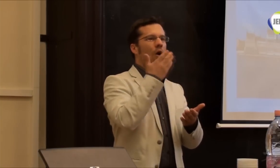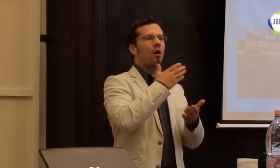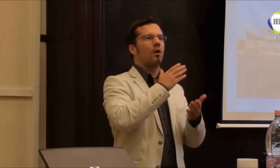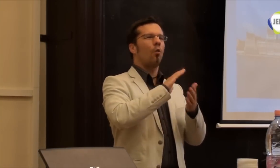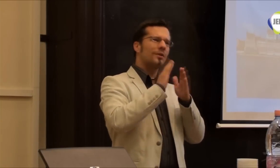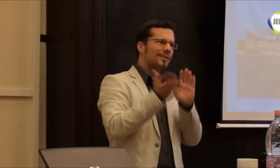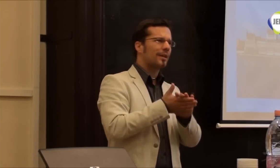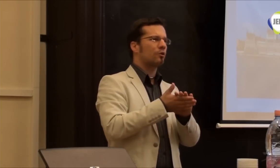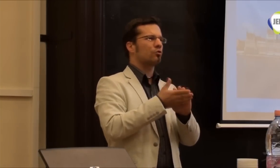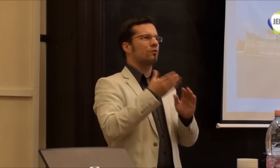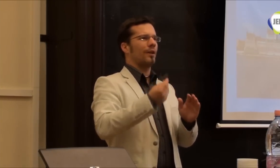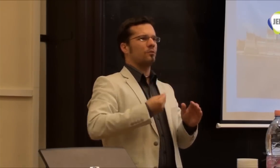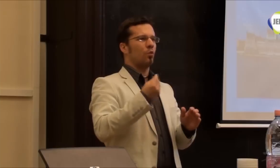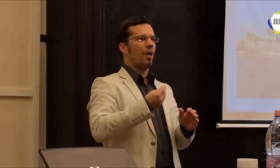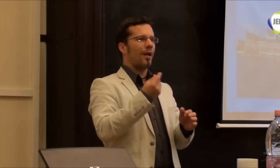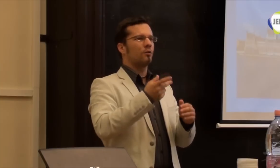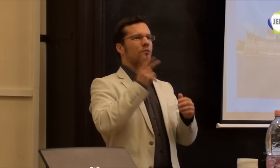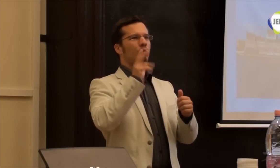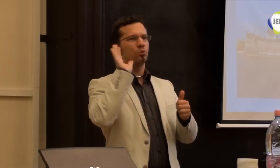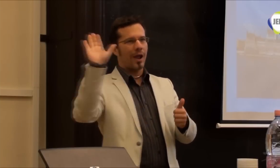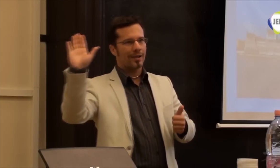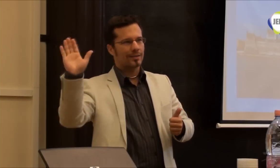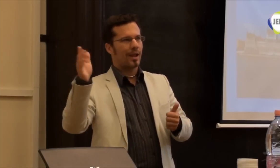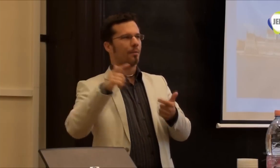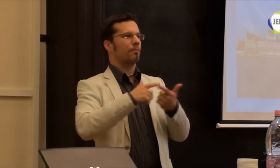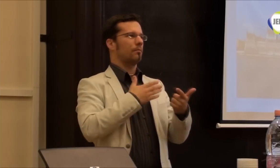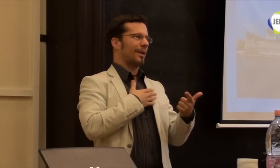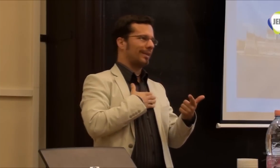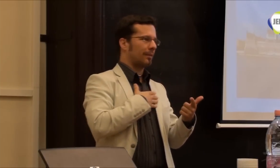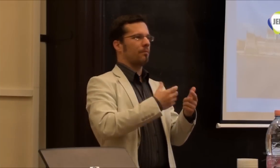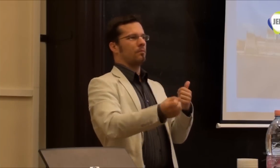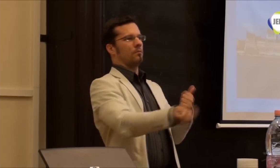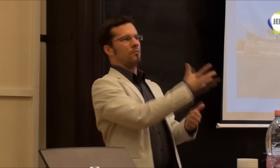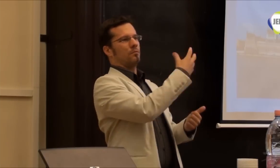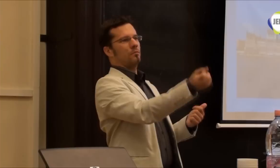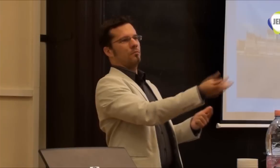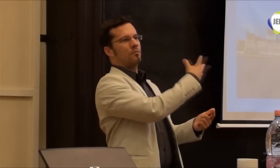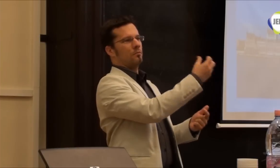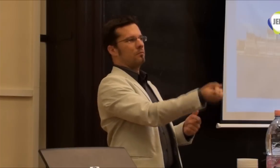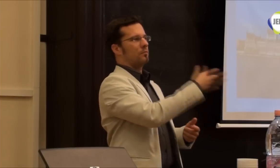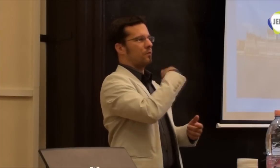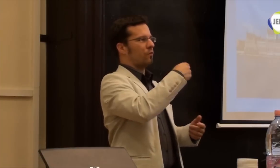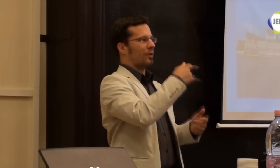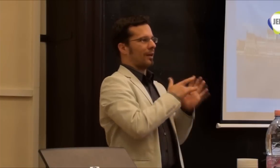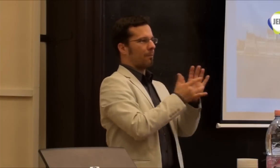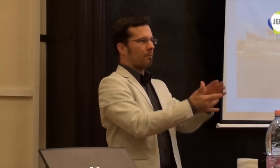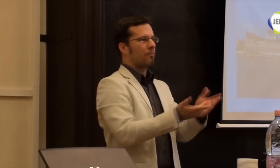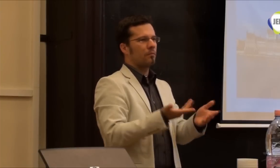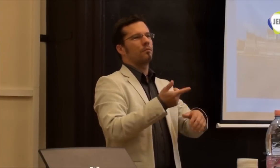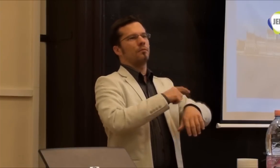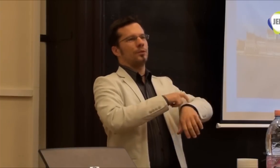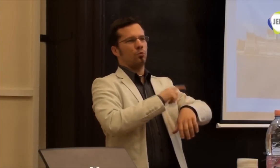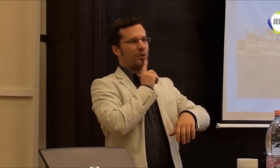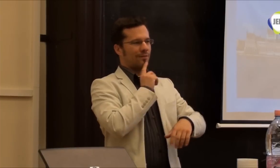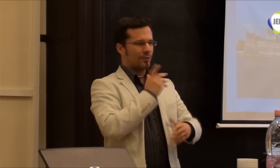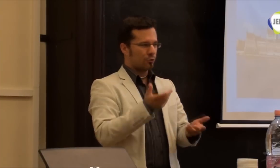A legegyszerűbb az lenne, hogyha az összes felszólalás, hát hósárdámnak és az én felszólalásaimat is